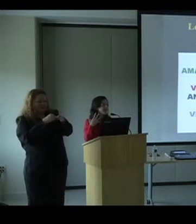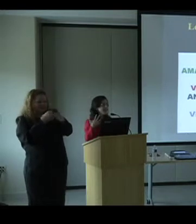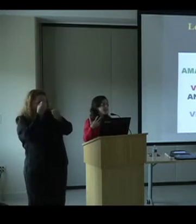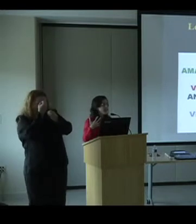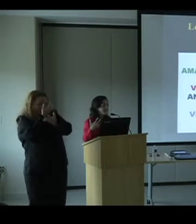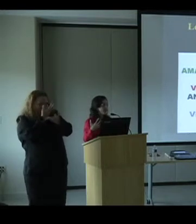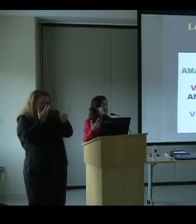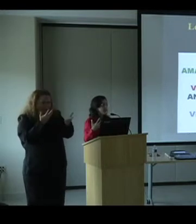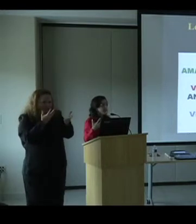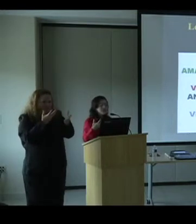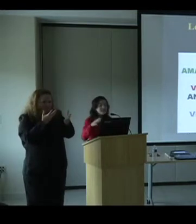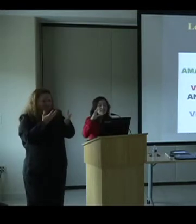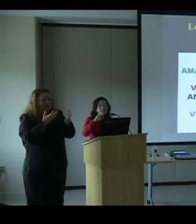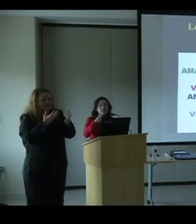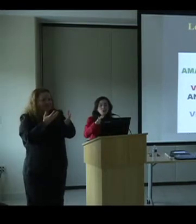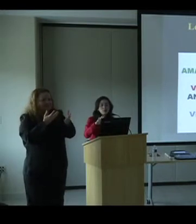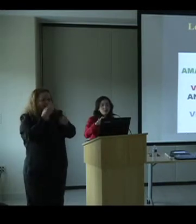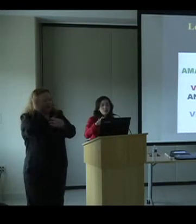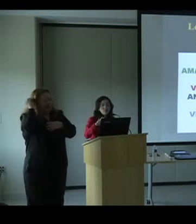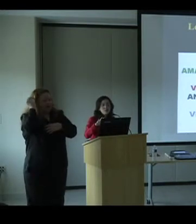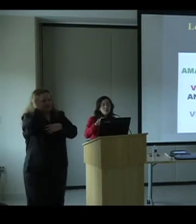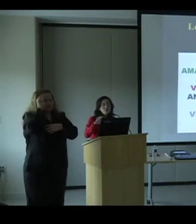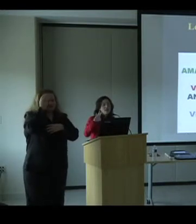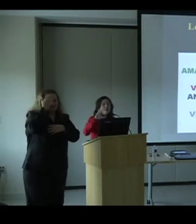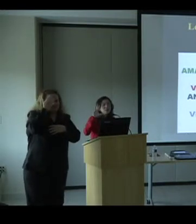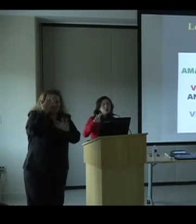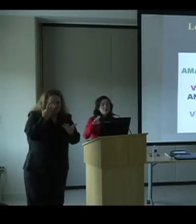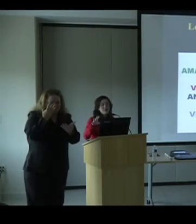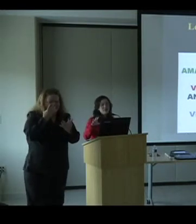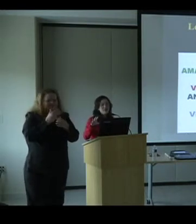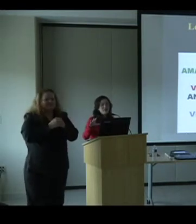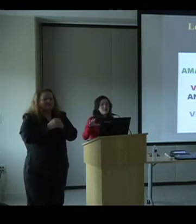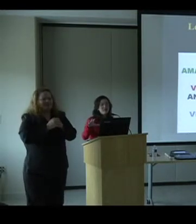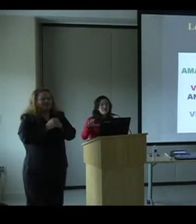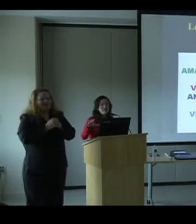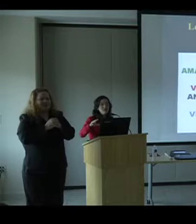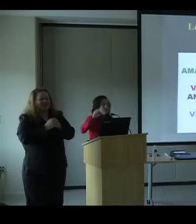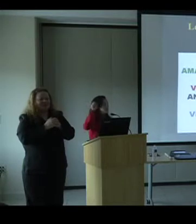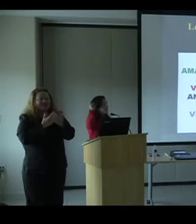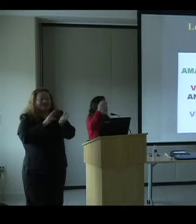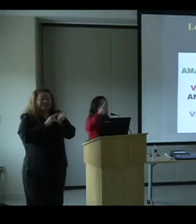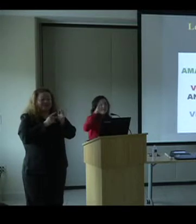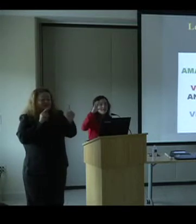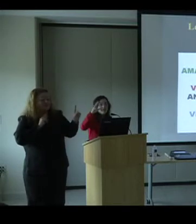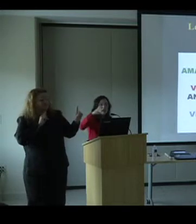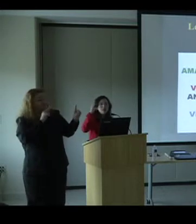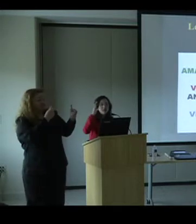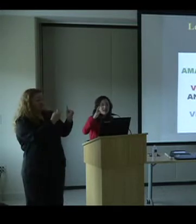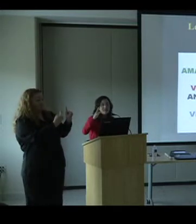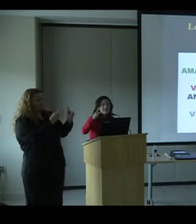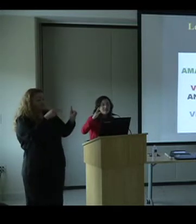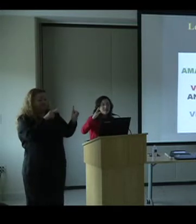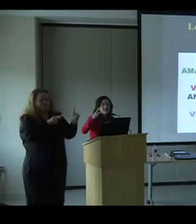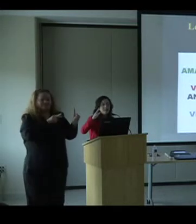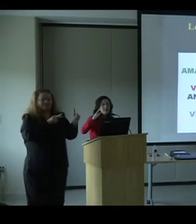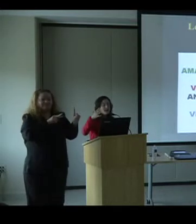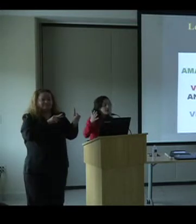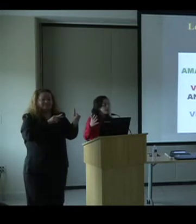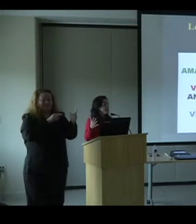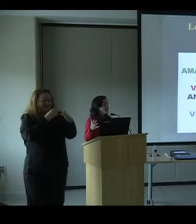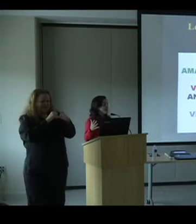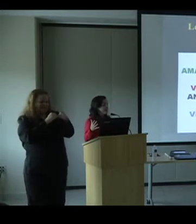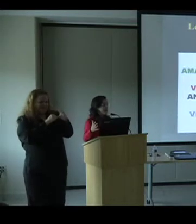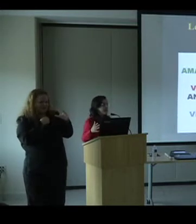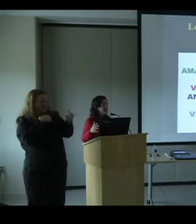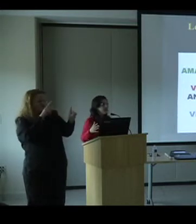que ya tiene previa Y esto es un asunto de percepción visual Pues que percibe el cerebro letras y